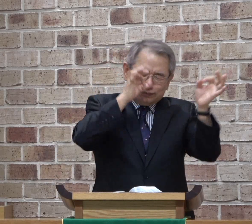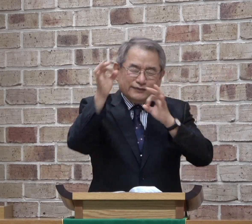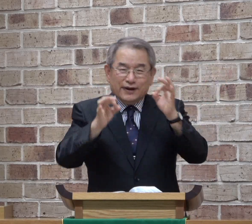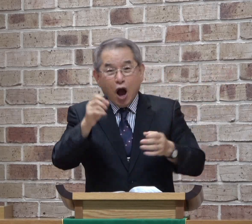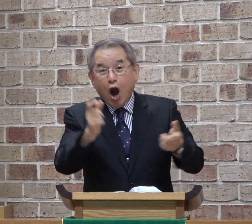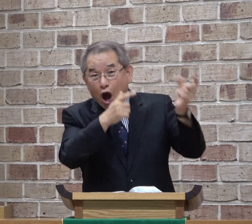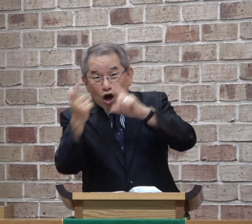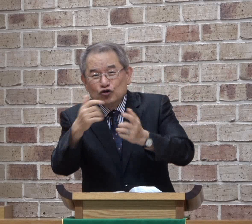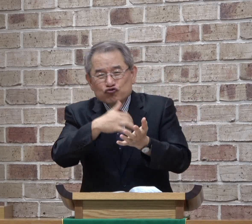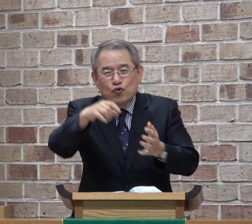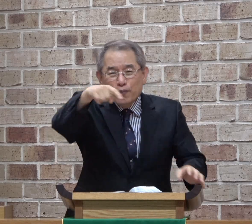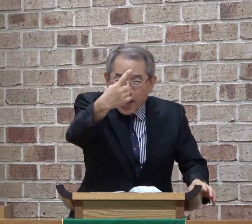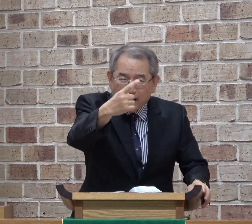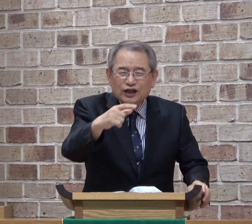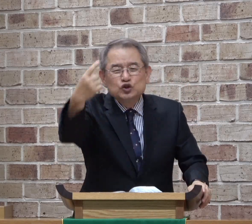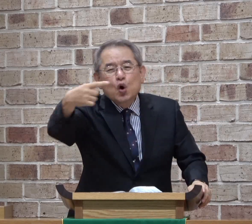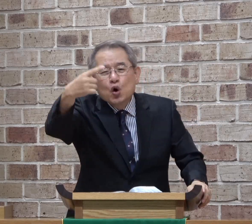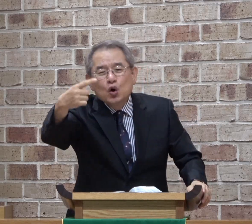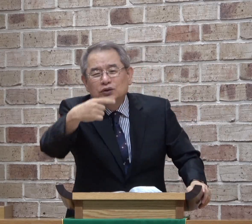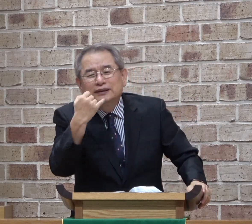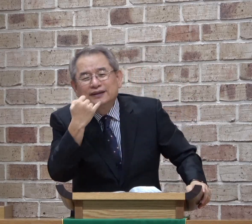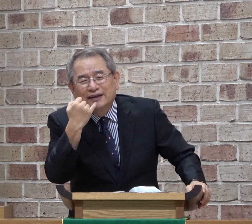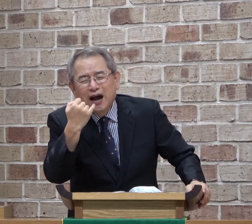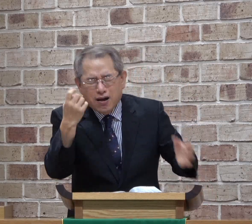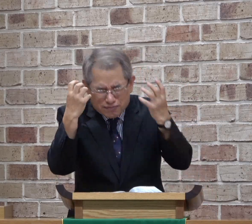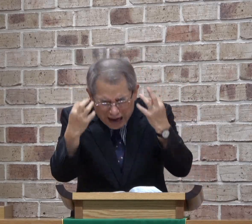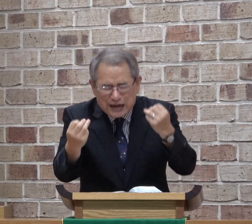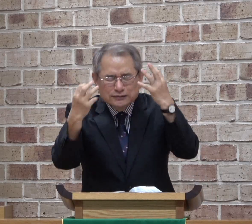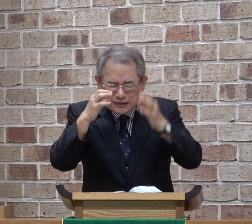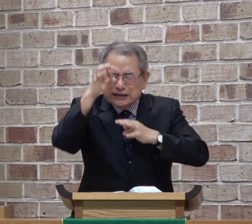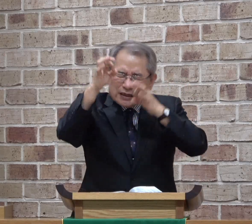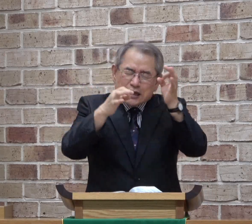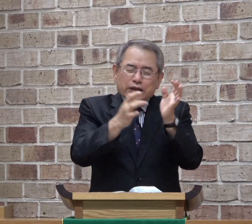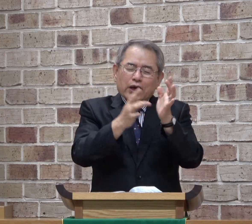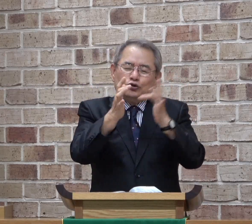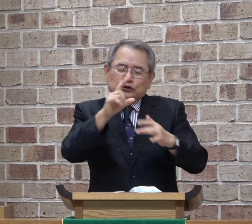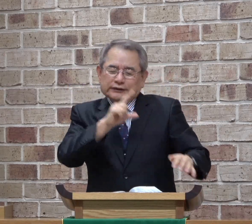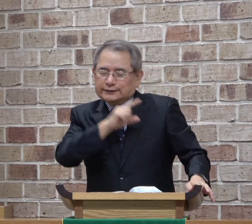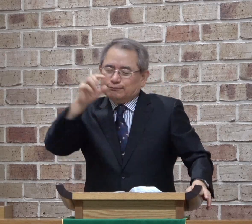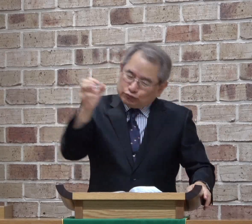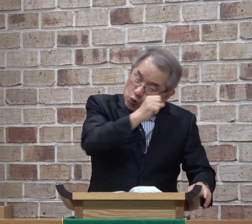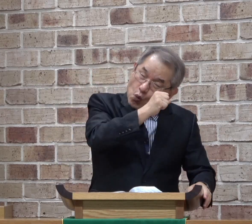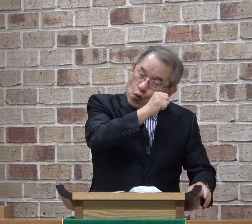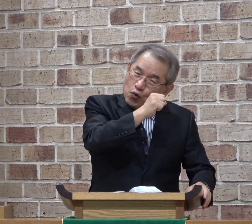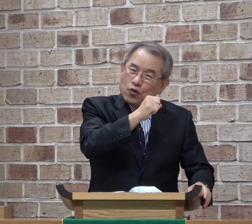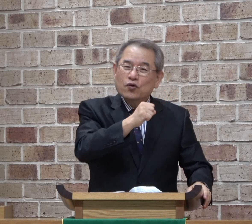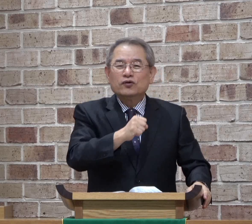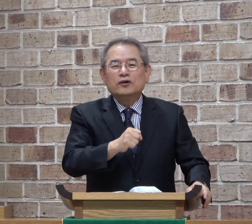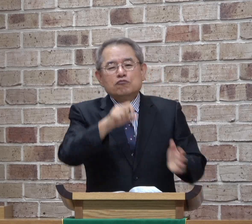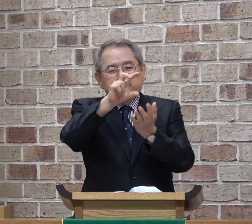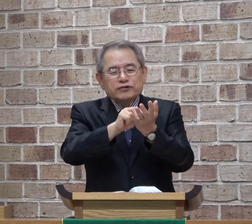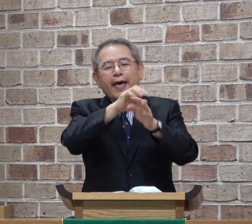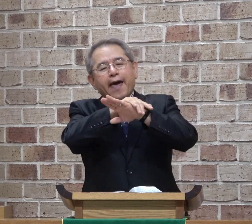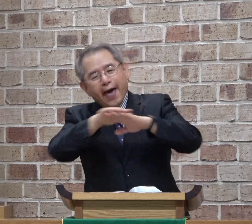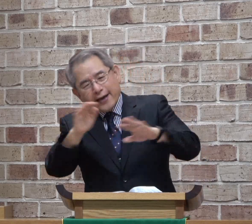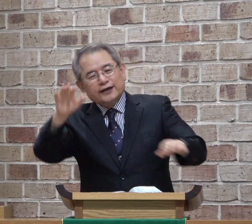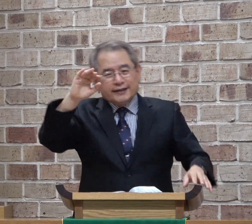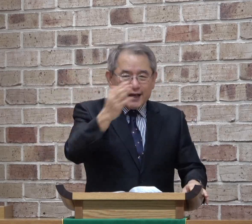이름으로 우리가 간구하시기 바랍니다. 예수님의 이름으로 부르짖고 기도하시기 바랍니다. 100번이든 1000번이든 예수님의